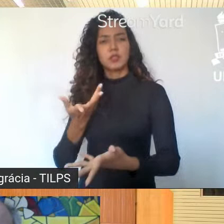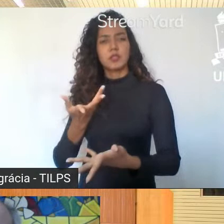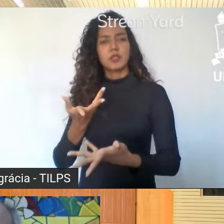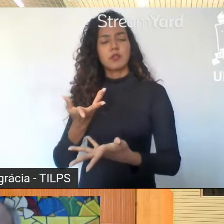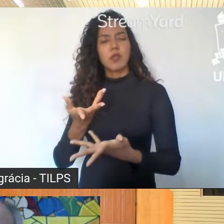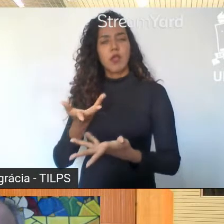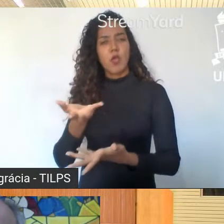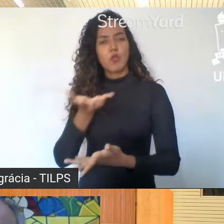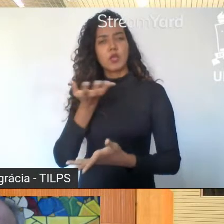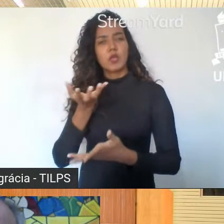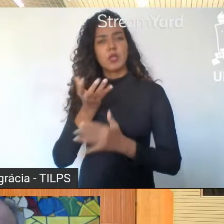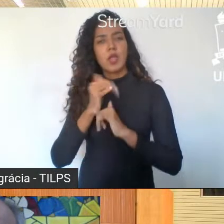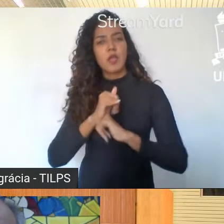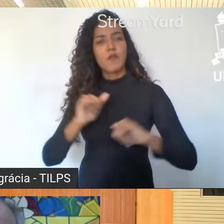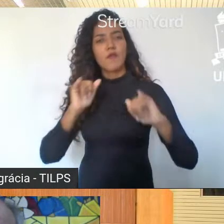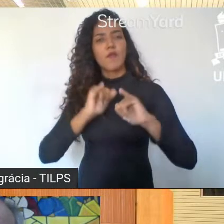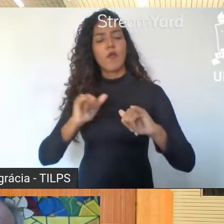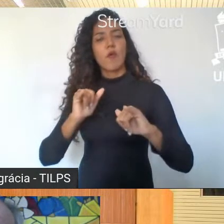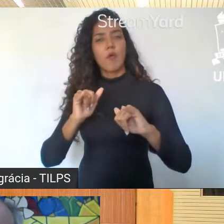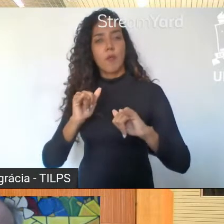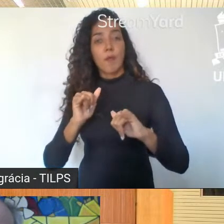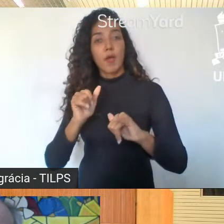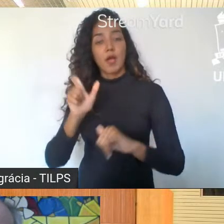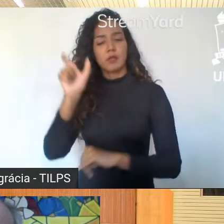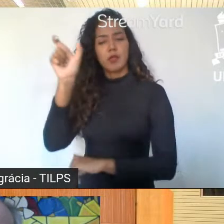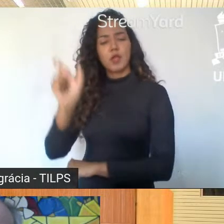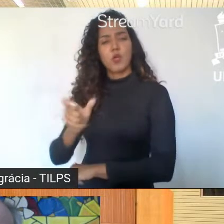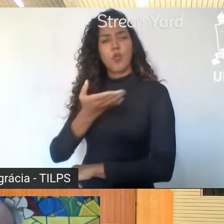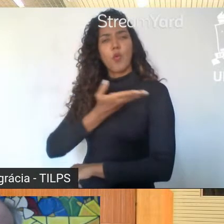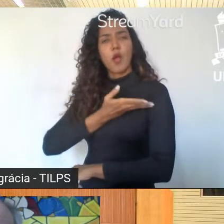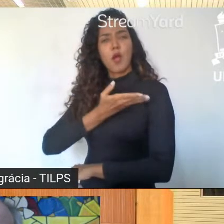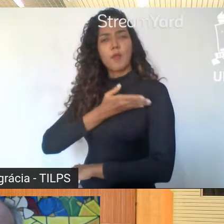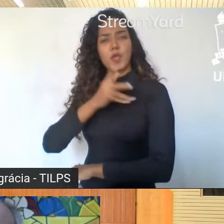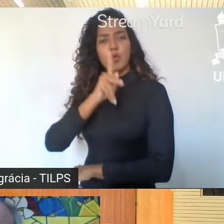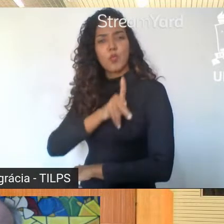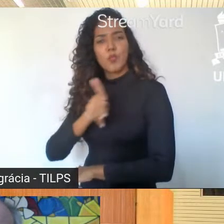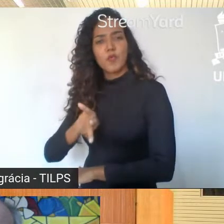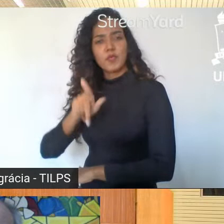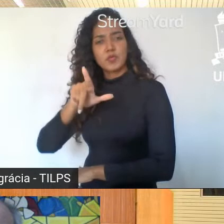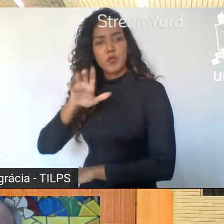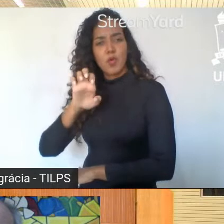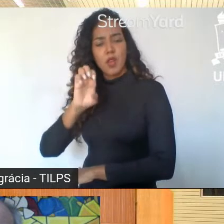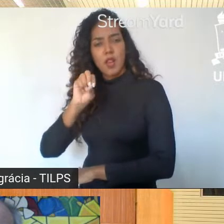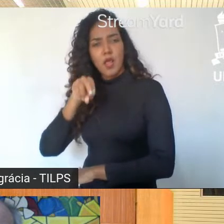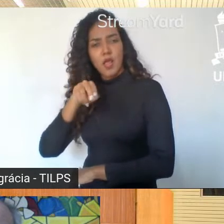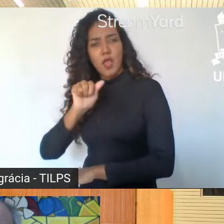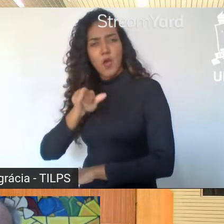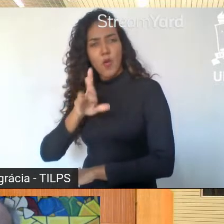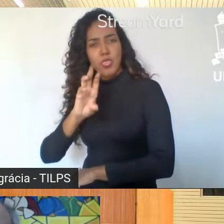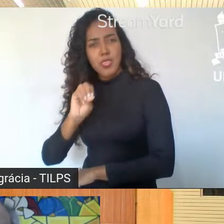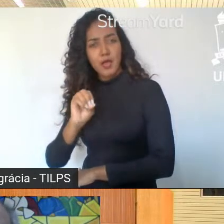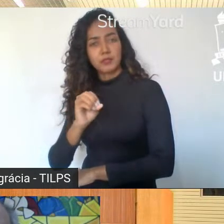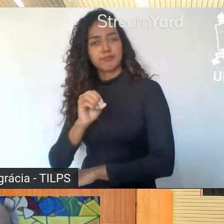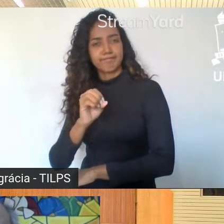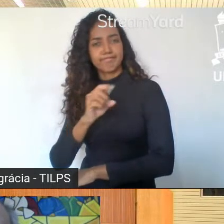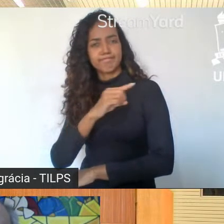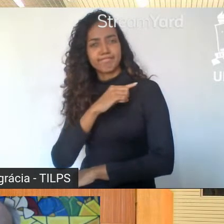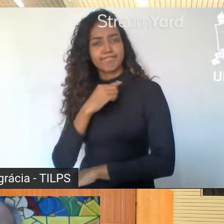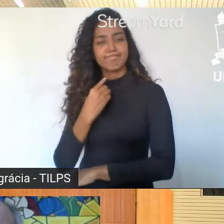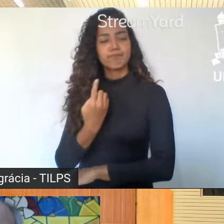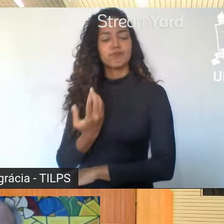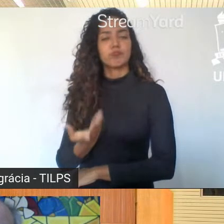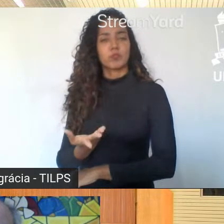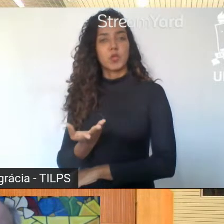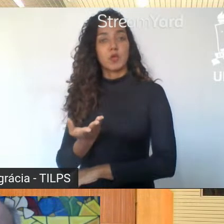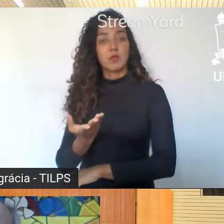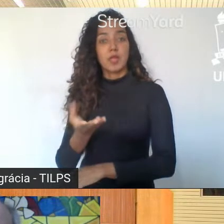falecimento do querido amigo e professor da universidade, professor Leonardo Cisneiros, do Departamento de Ciências Sociais, e queria